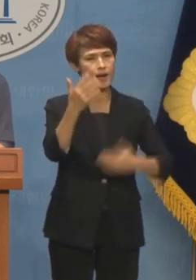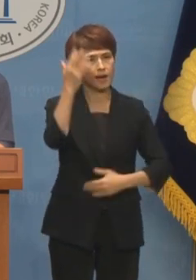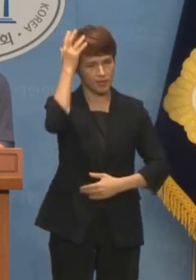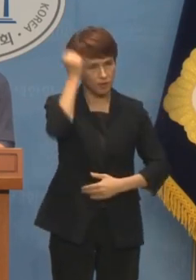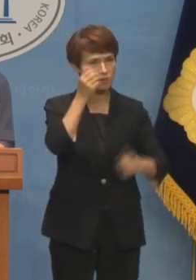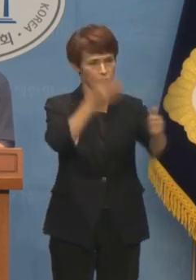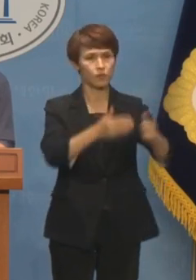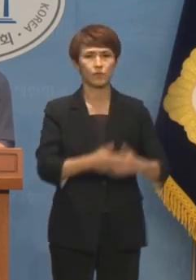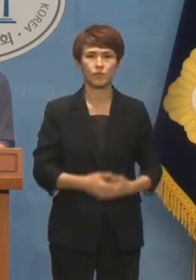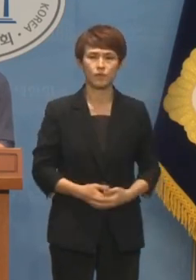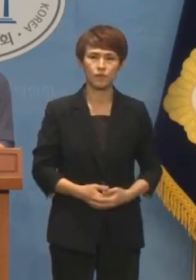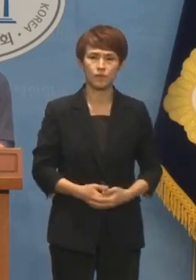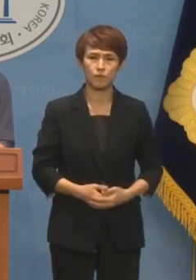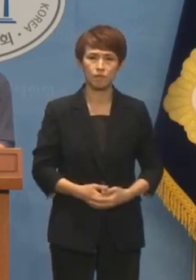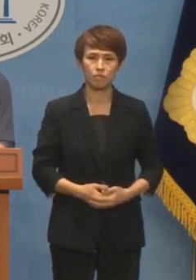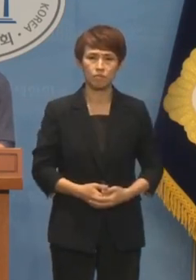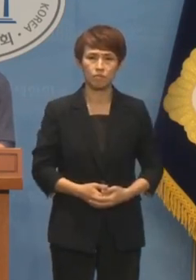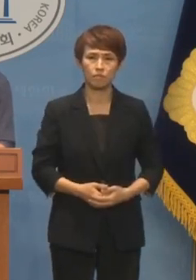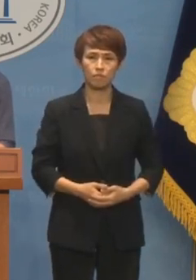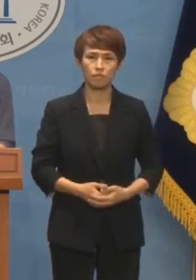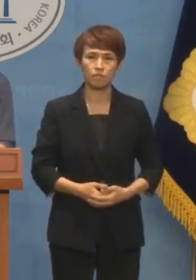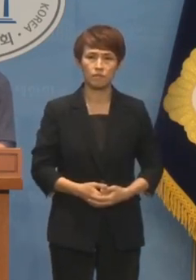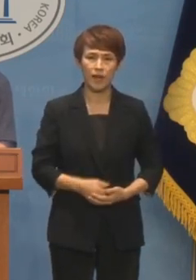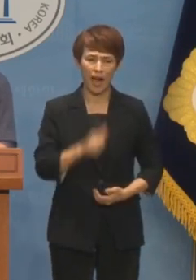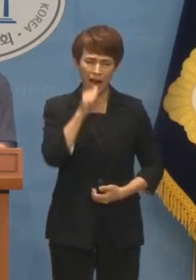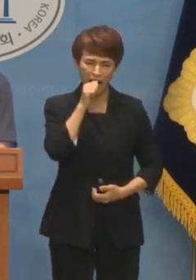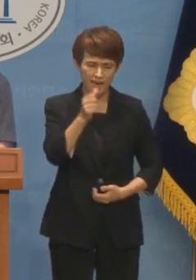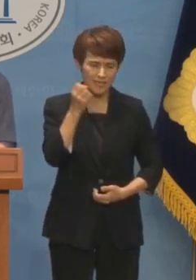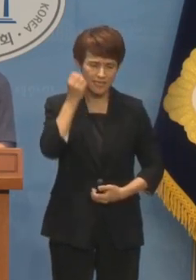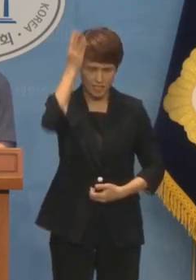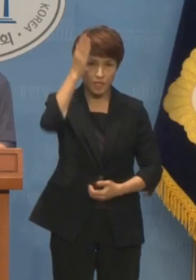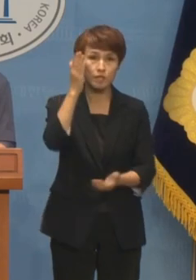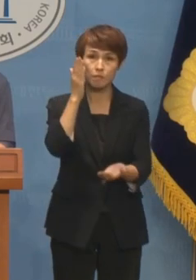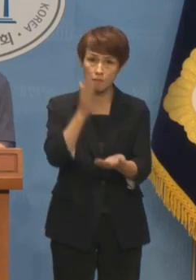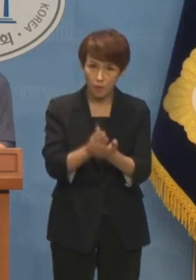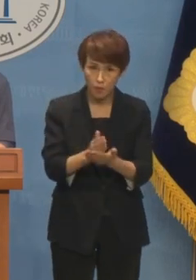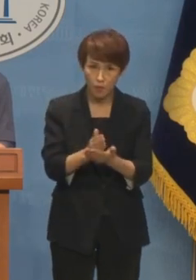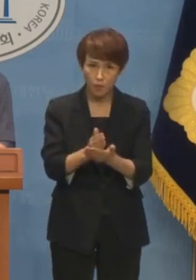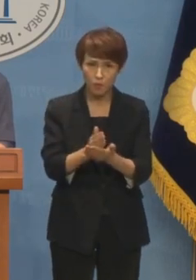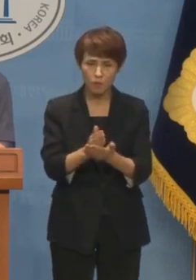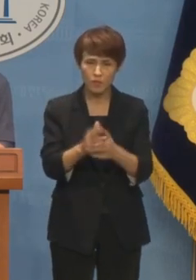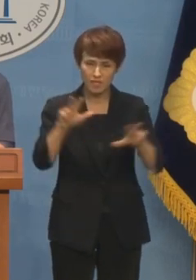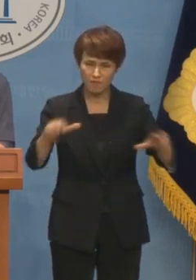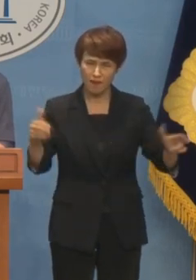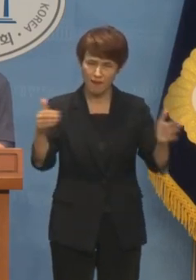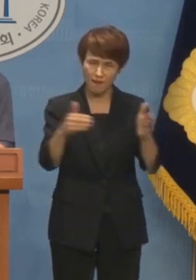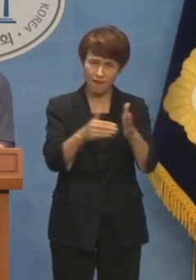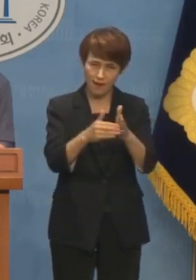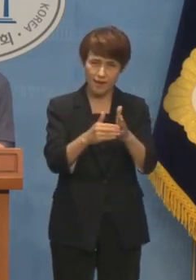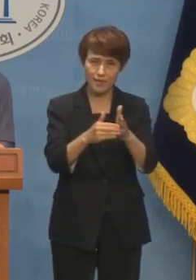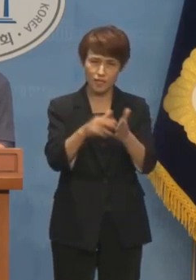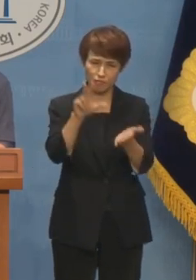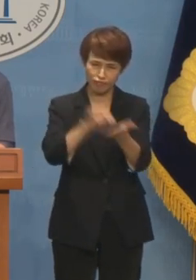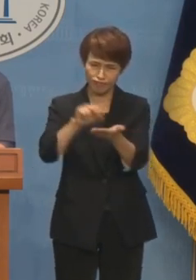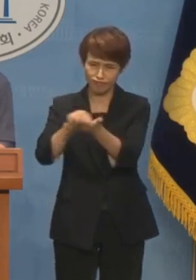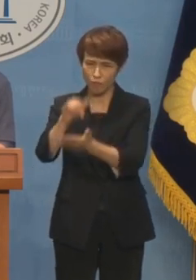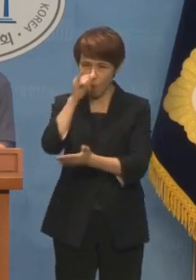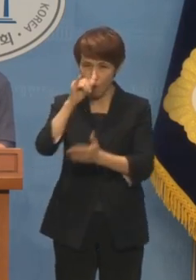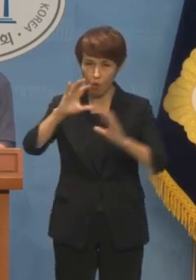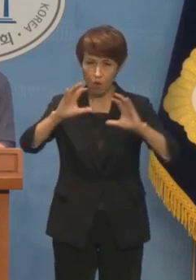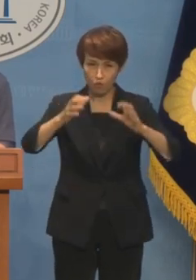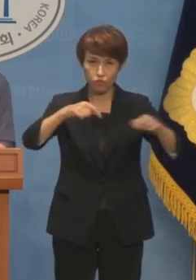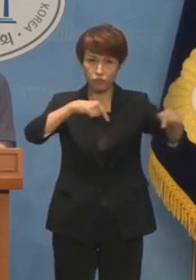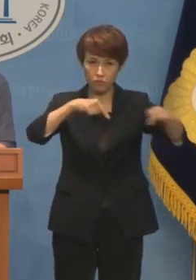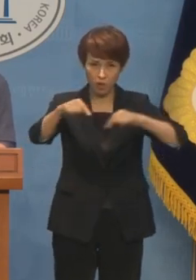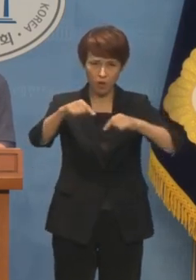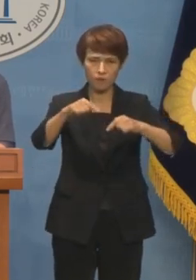박아둡니다. 그 무엇 하나 절대로 잊지 말고 그간 비뚤어졌던 모든 국정 기조를